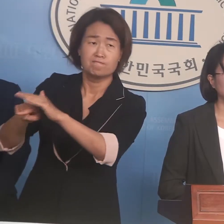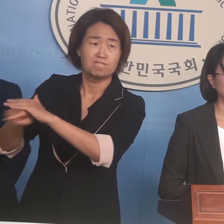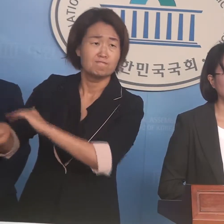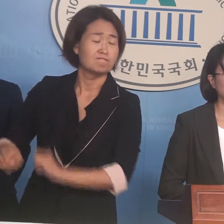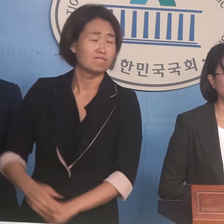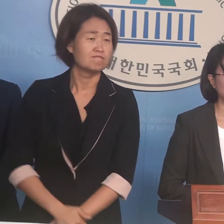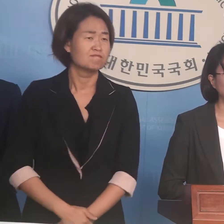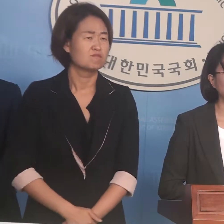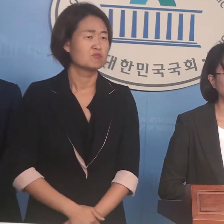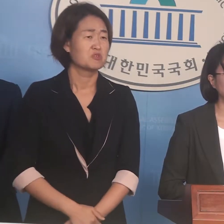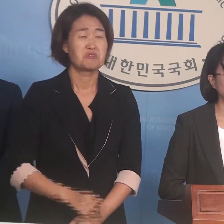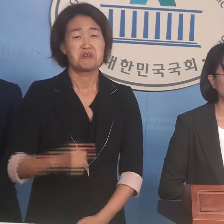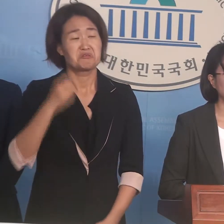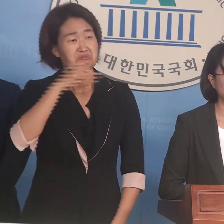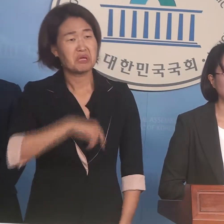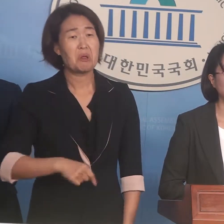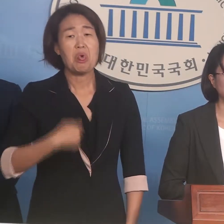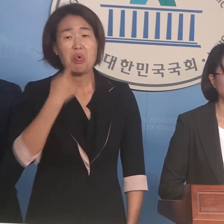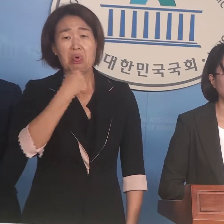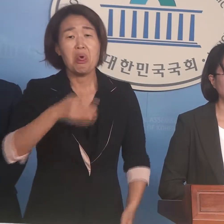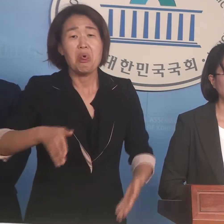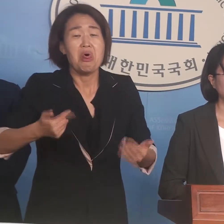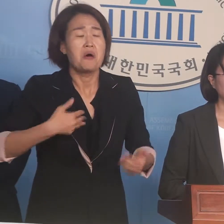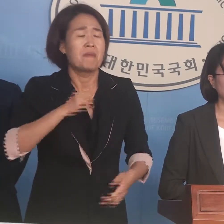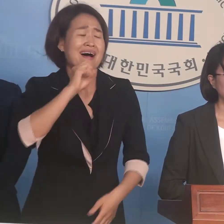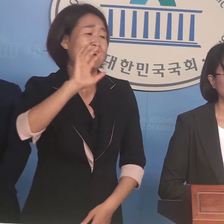그냥 저희가 가볍게 드리는 말씀이 아닙니다.